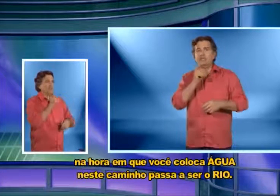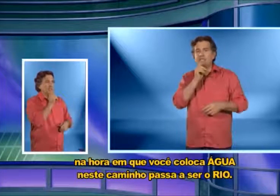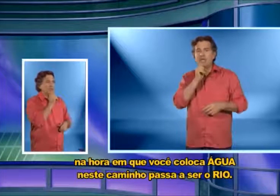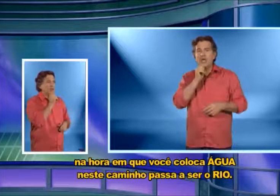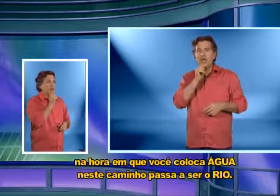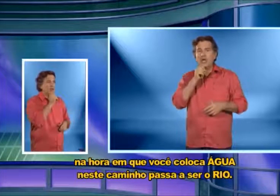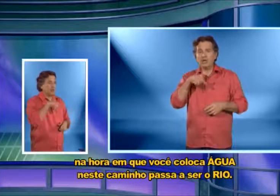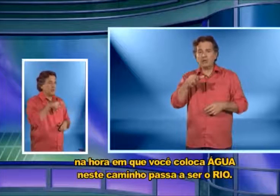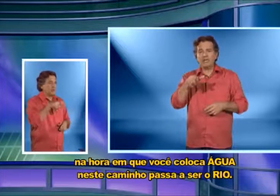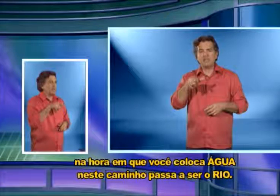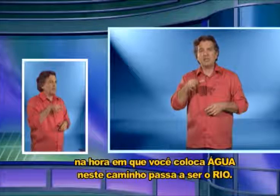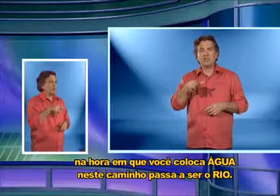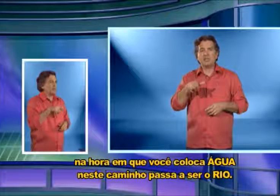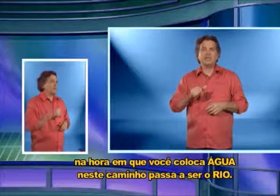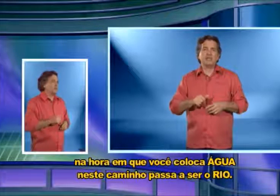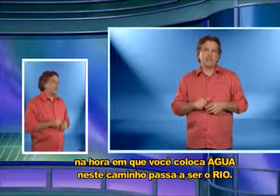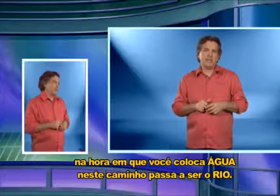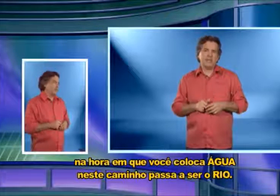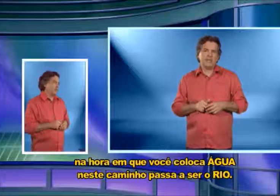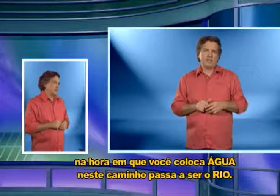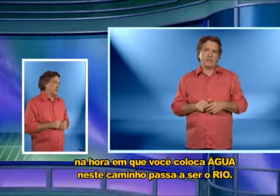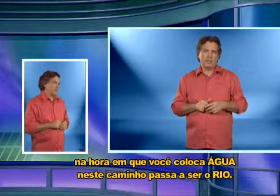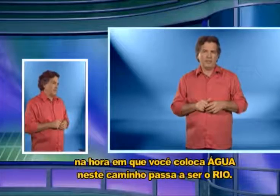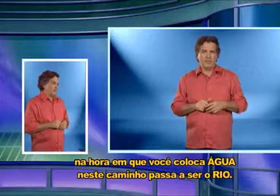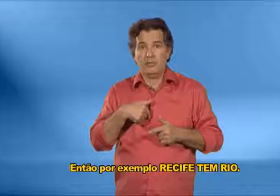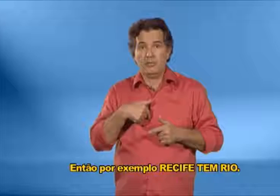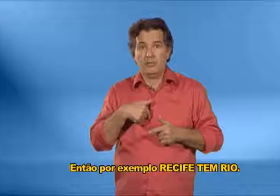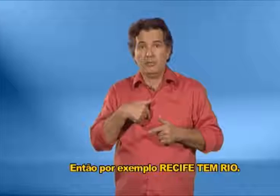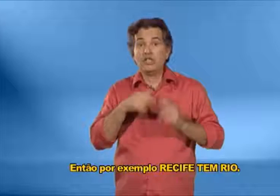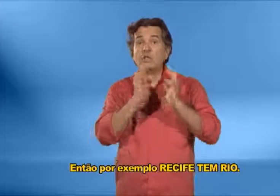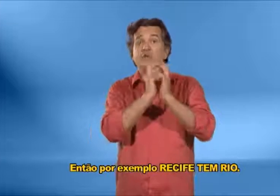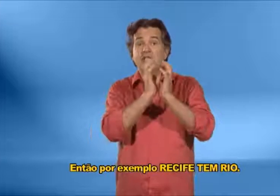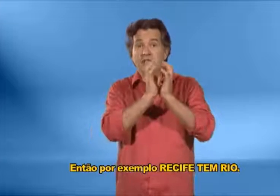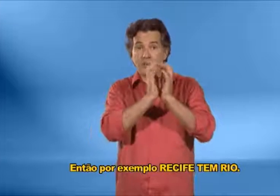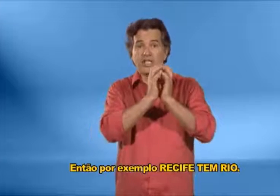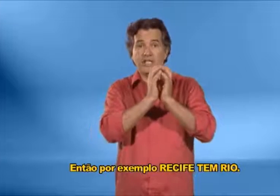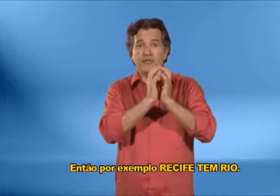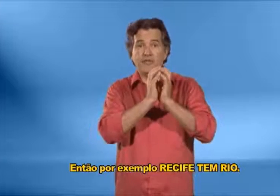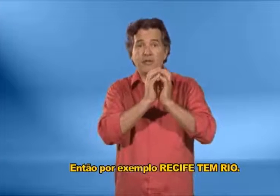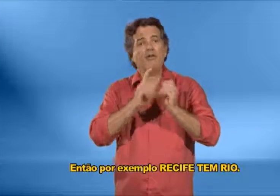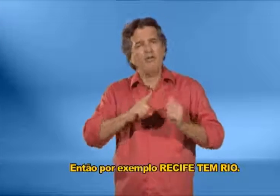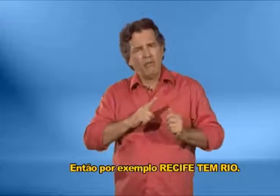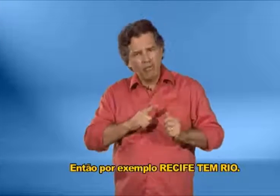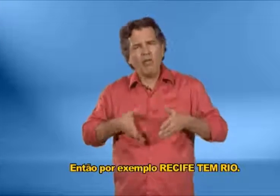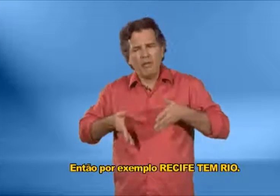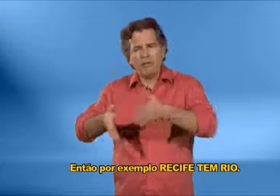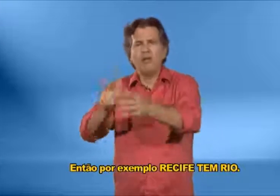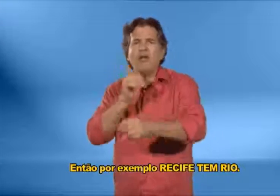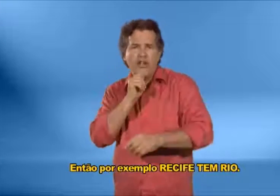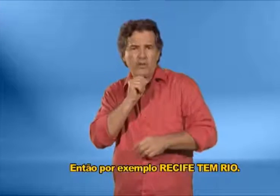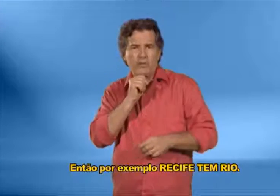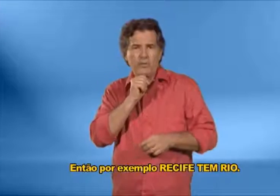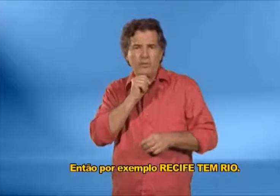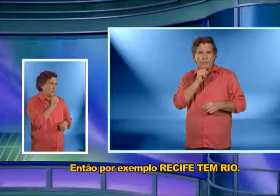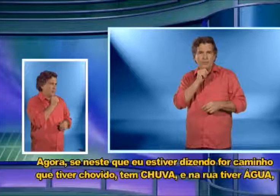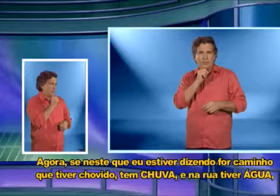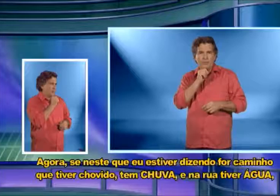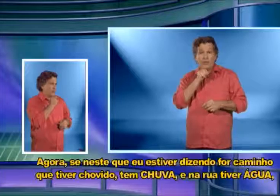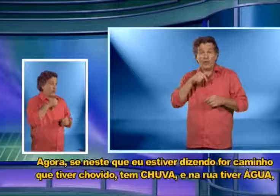na hora que você coloca a água nesse caminho, passa a ser o rio. Então, por exemplo, o Recife tem